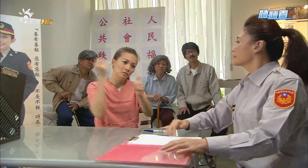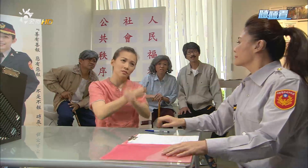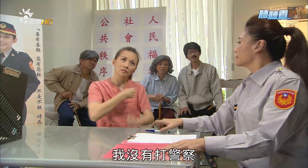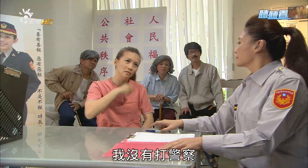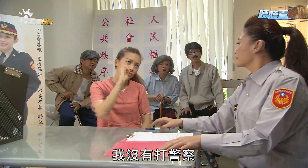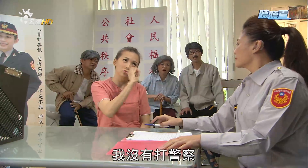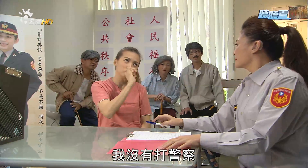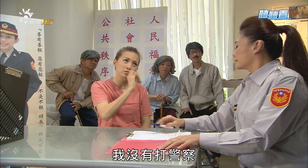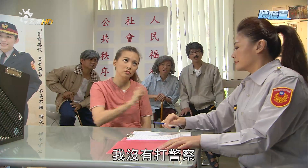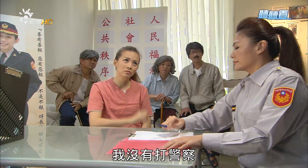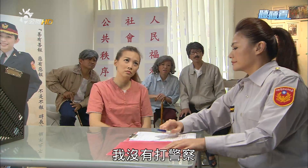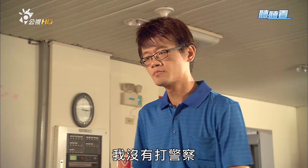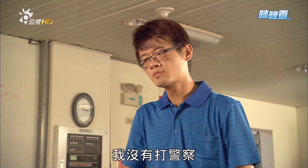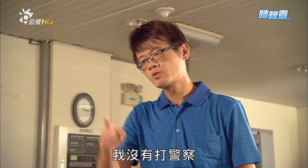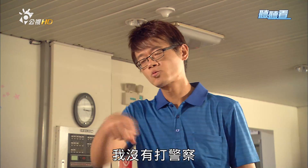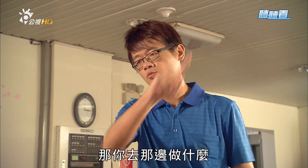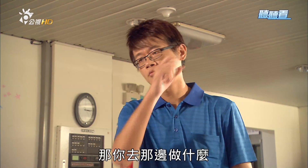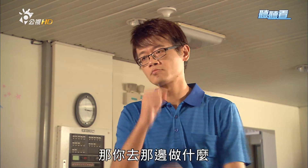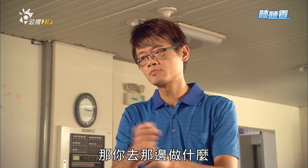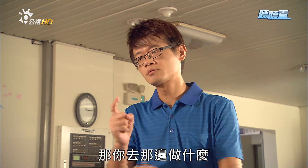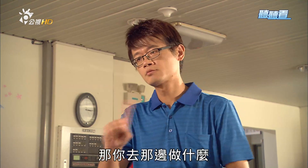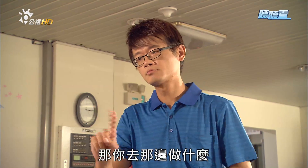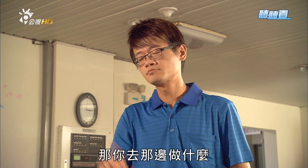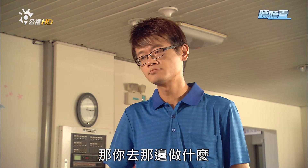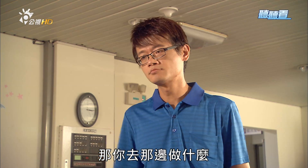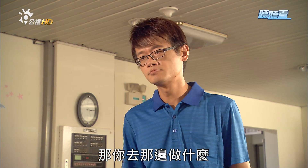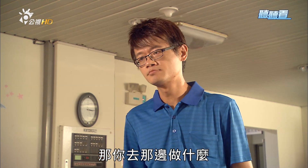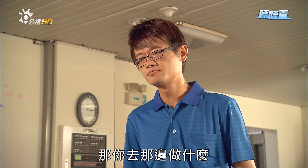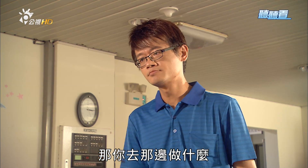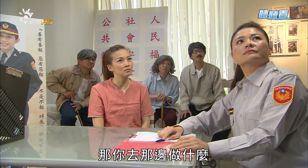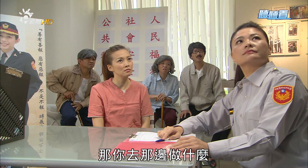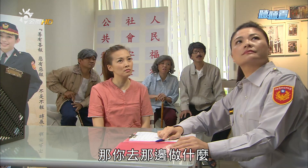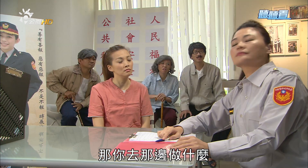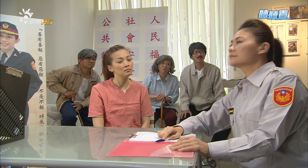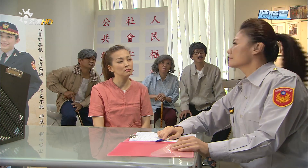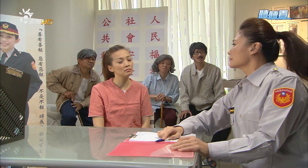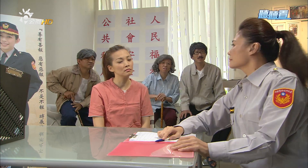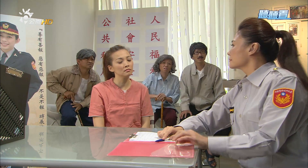我没有打警察。 那你去那边做什